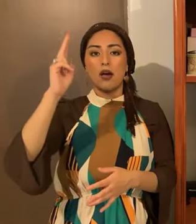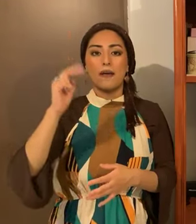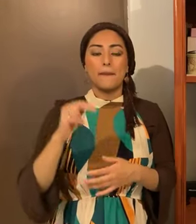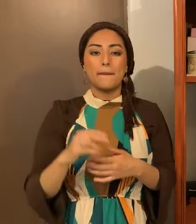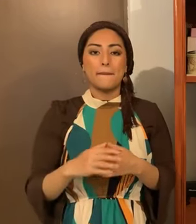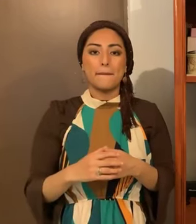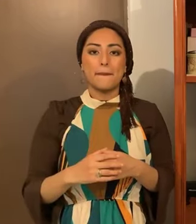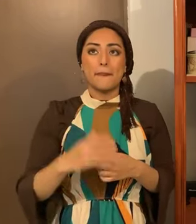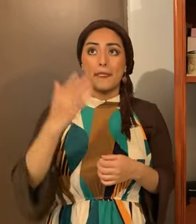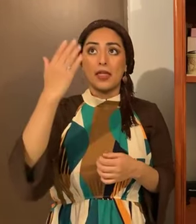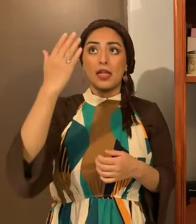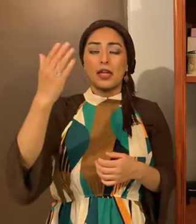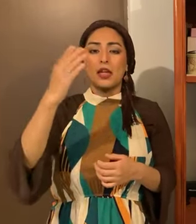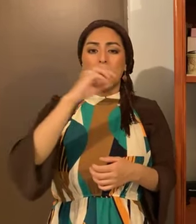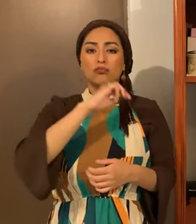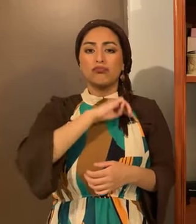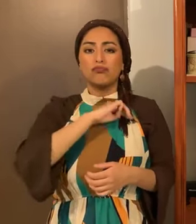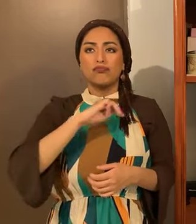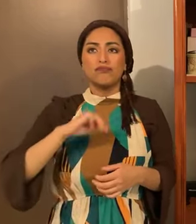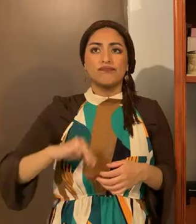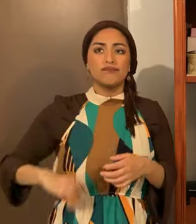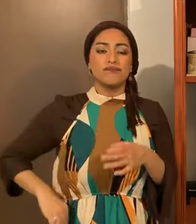Yahshua Melech